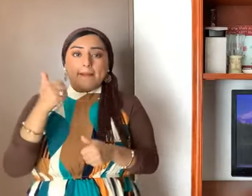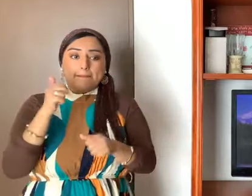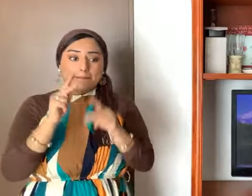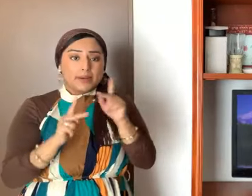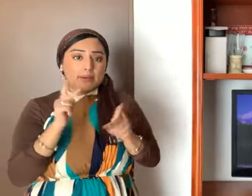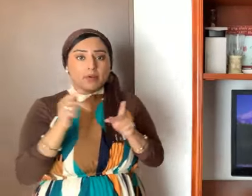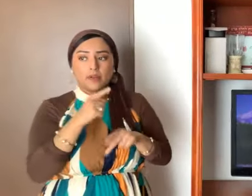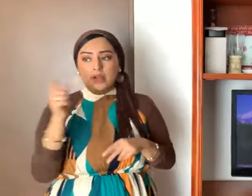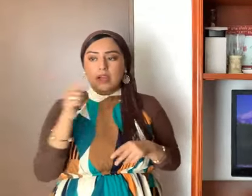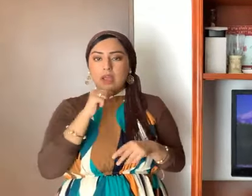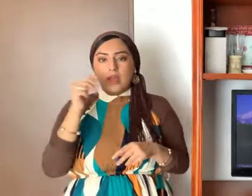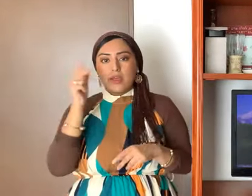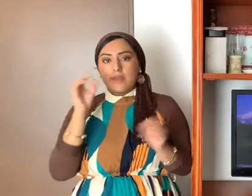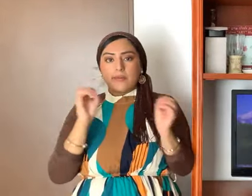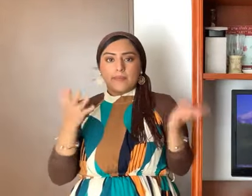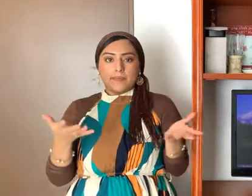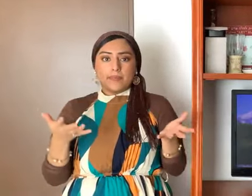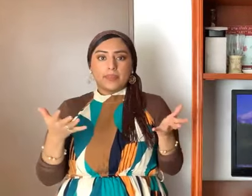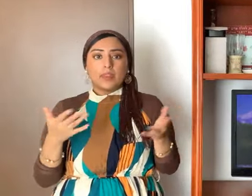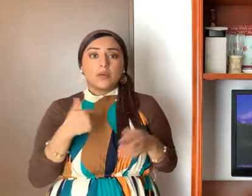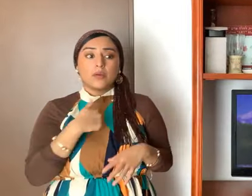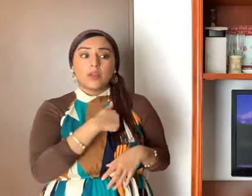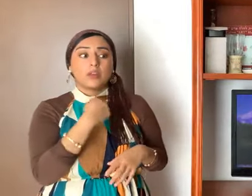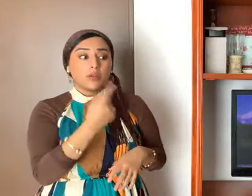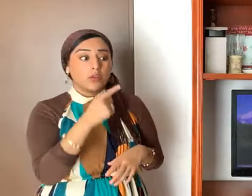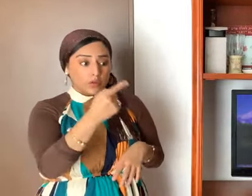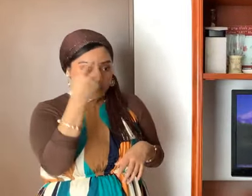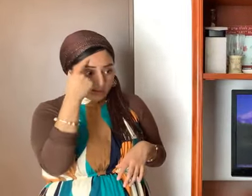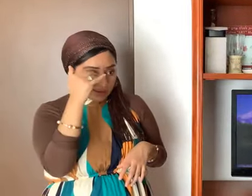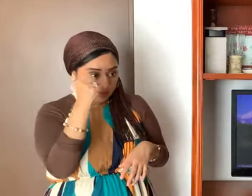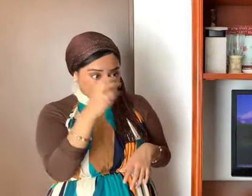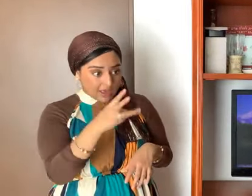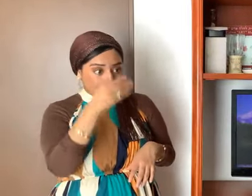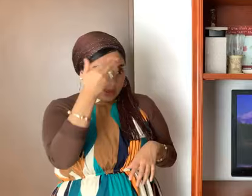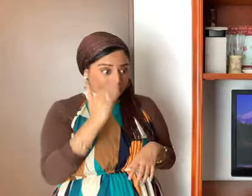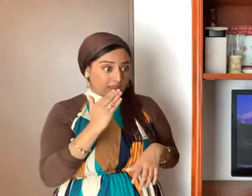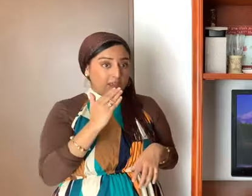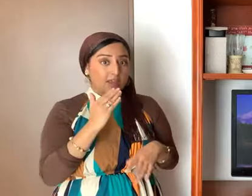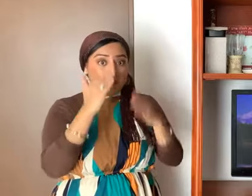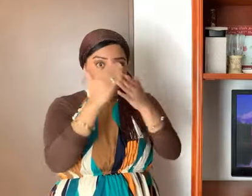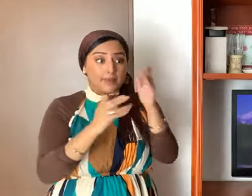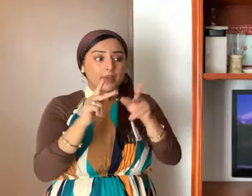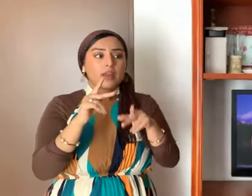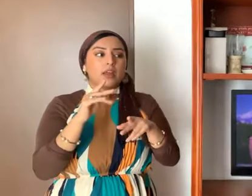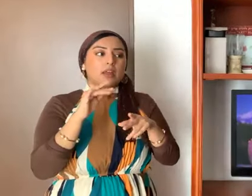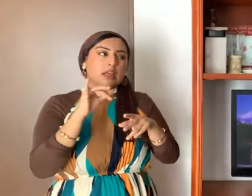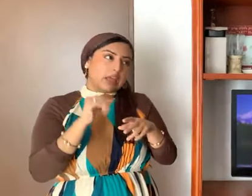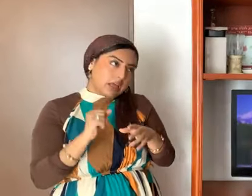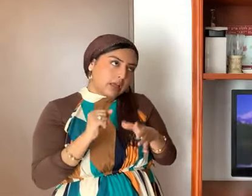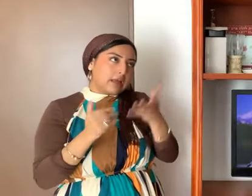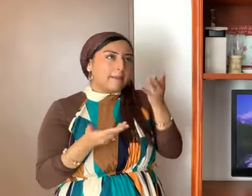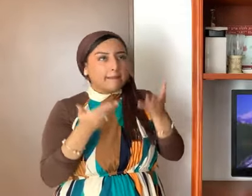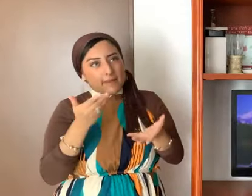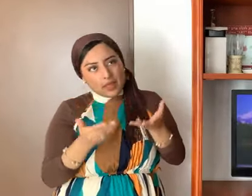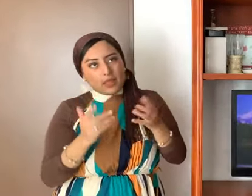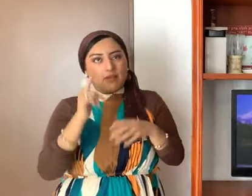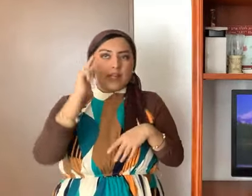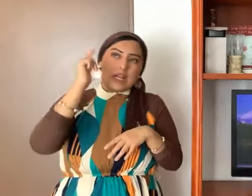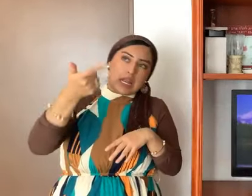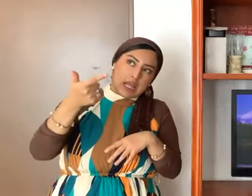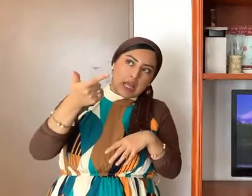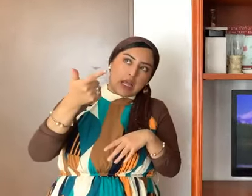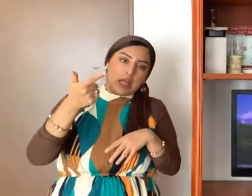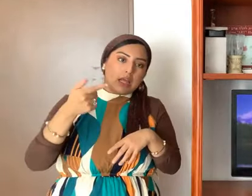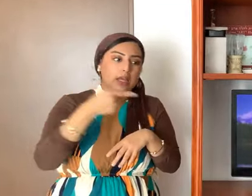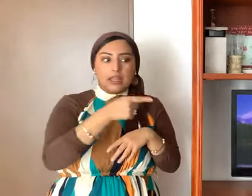almas no escuchan. Se les dice, ¿tú crees que Yahshua es Elohim? Bueno, es que tal vez cuando Él venga nos lo revelará. No, es que